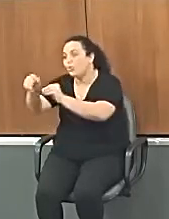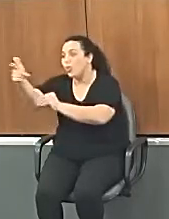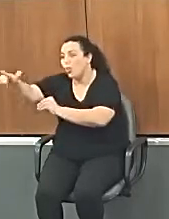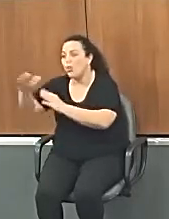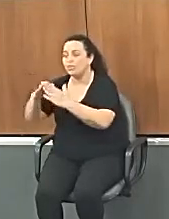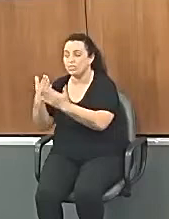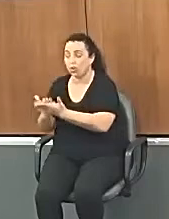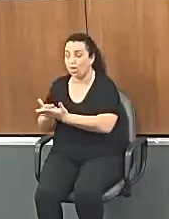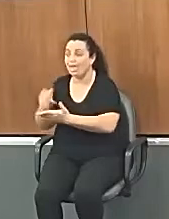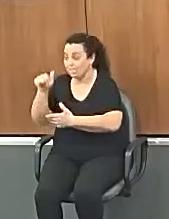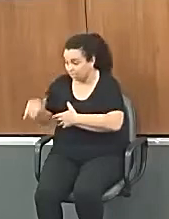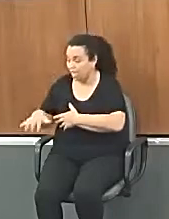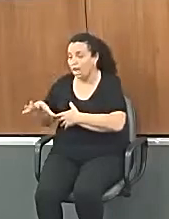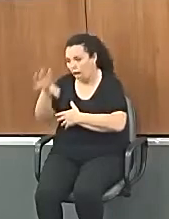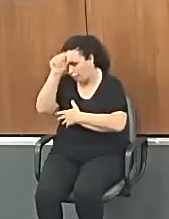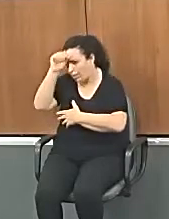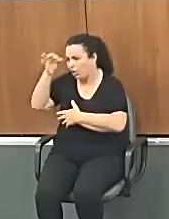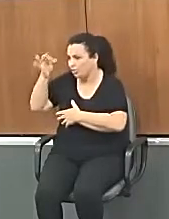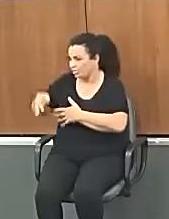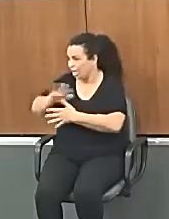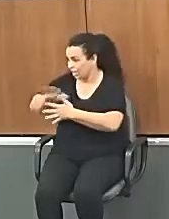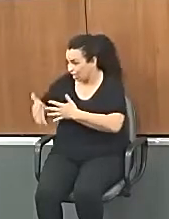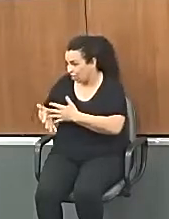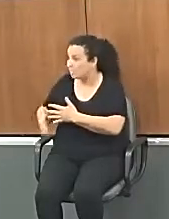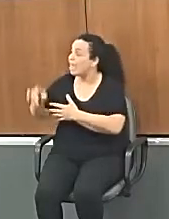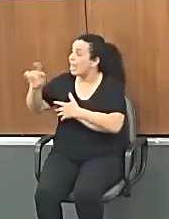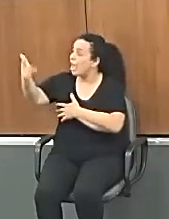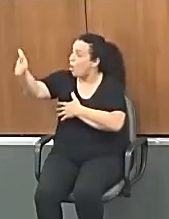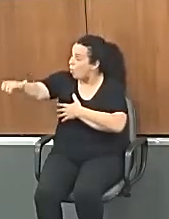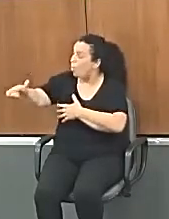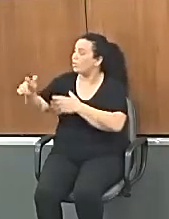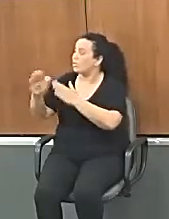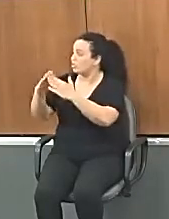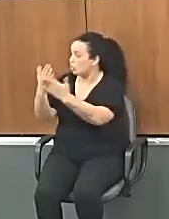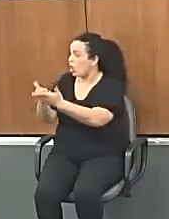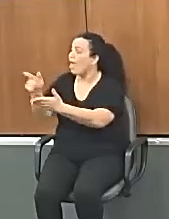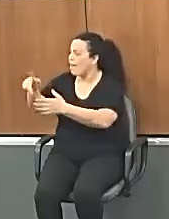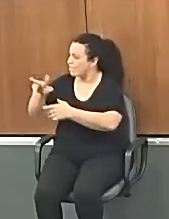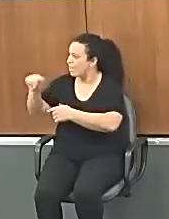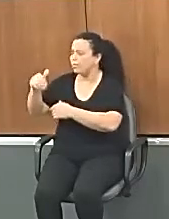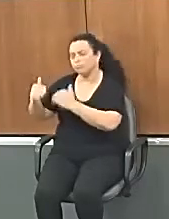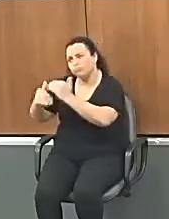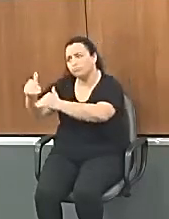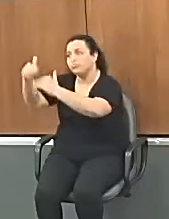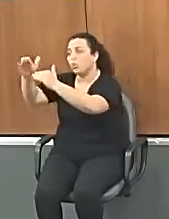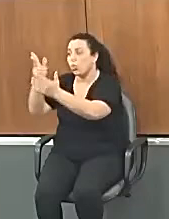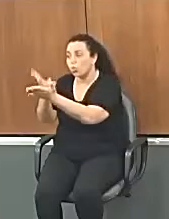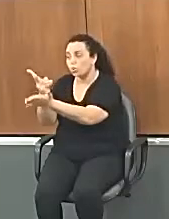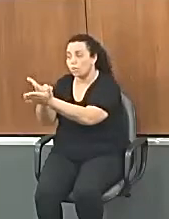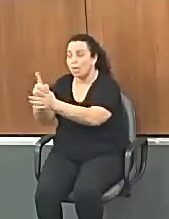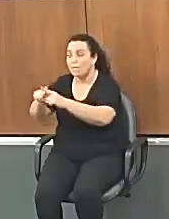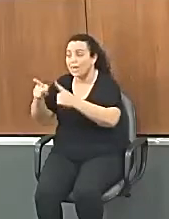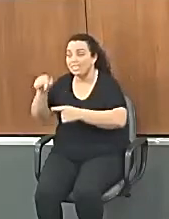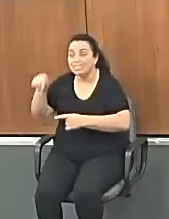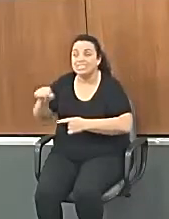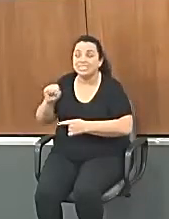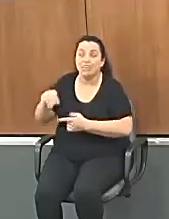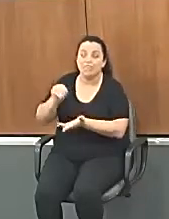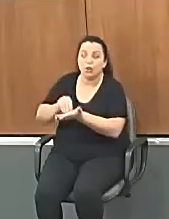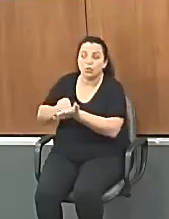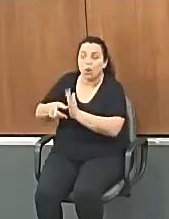caminhar então tem que observar a todas essas nuances as suas particularidades de cada deficiência